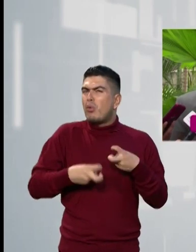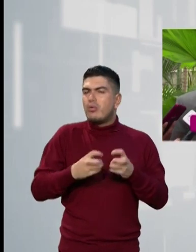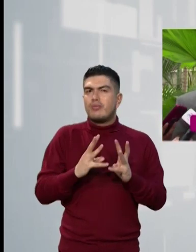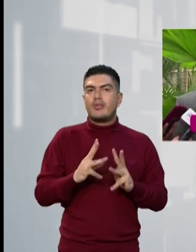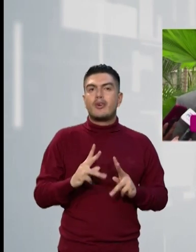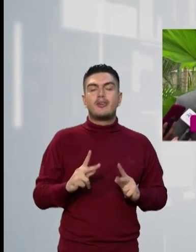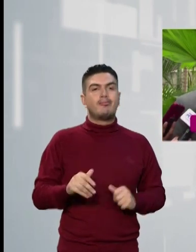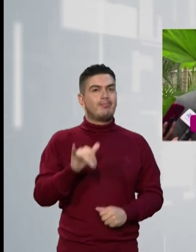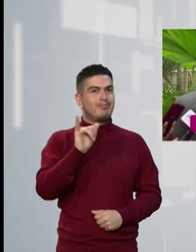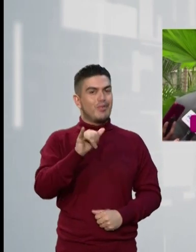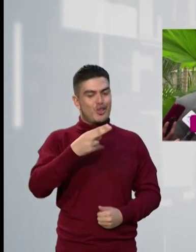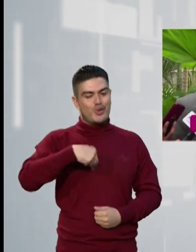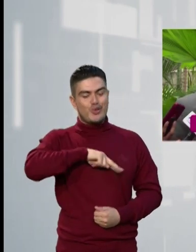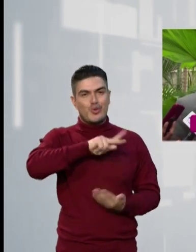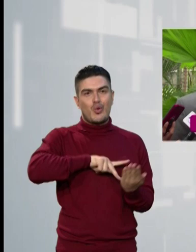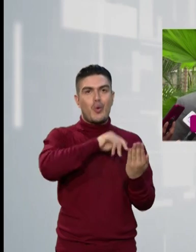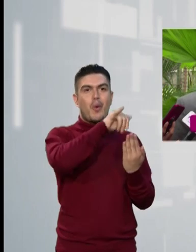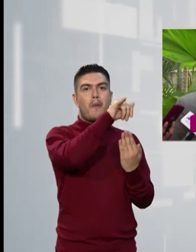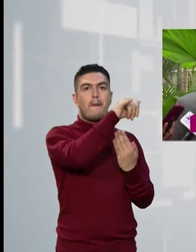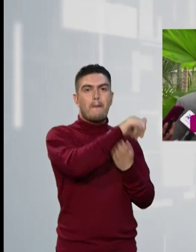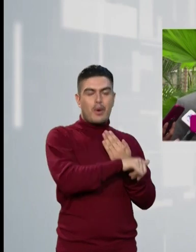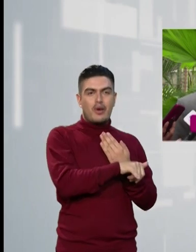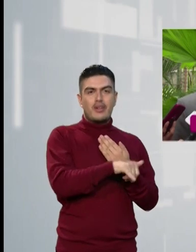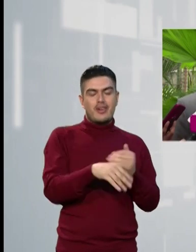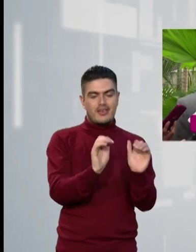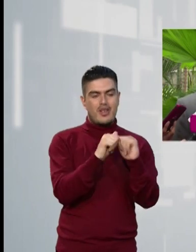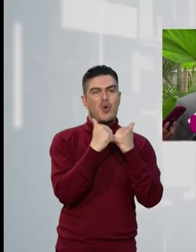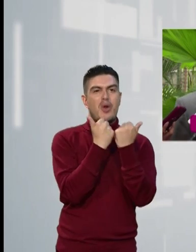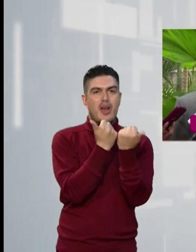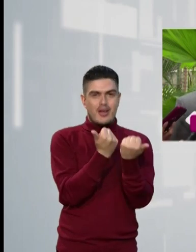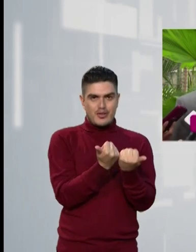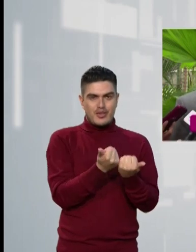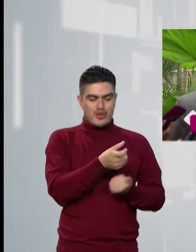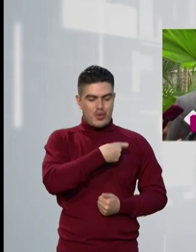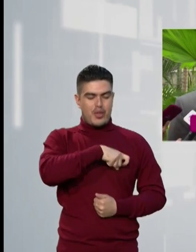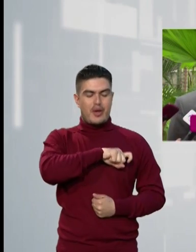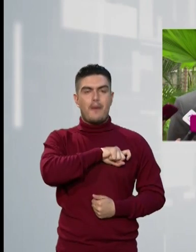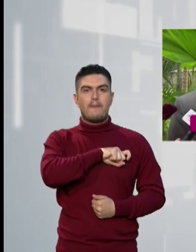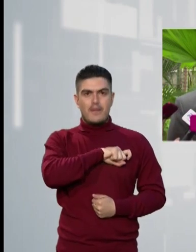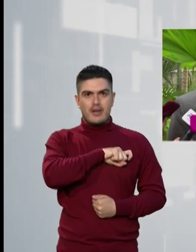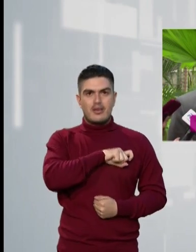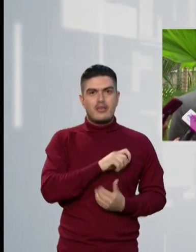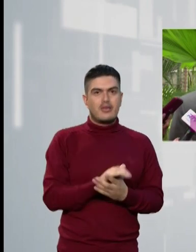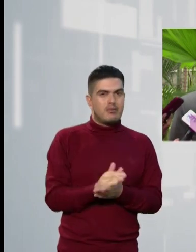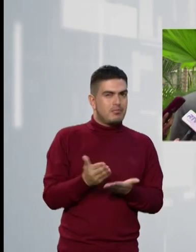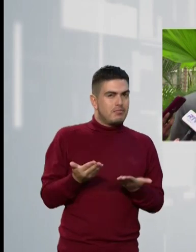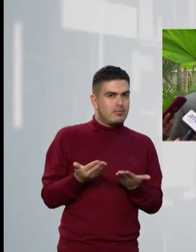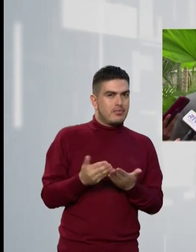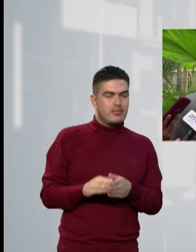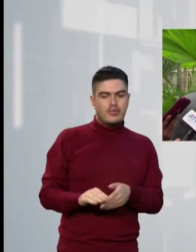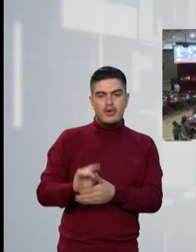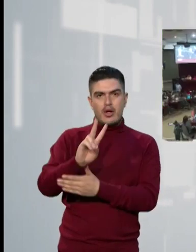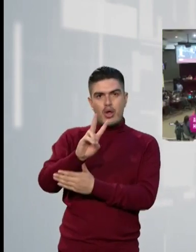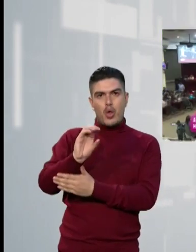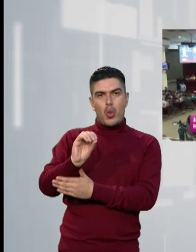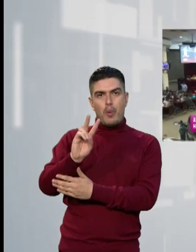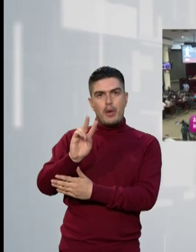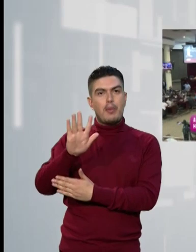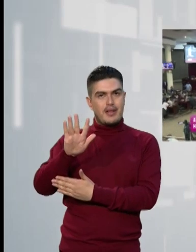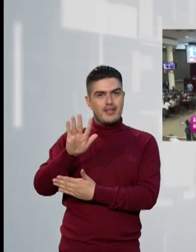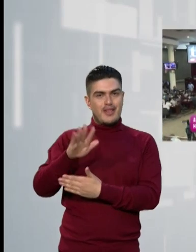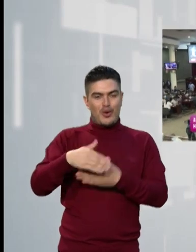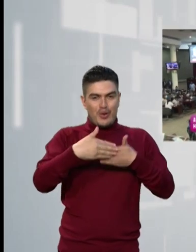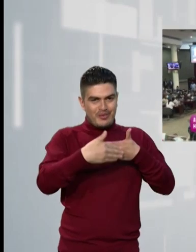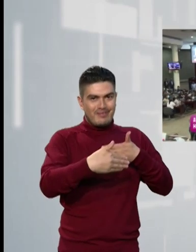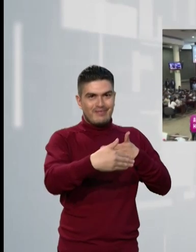estamos implementando decid euros sandel así se llama Y bueno pues tiene una duración hasta el 2025 la ley de